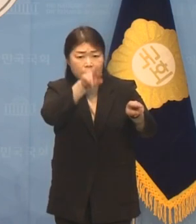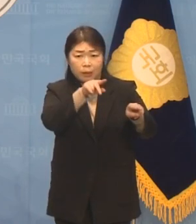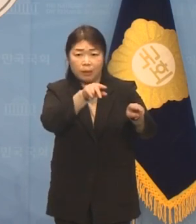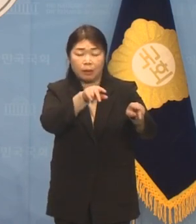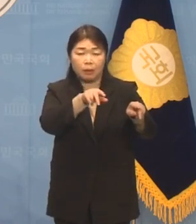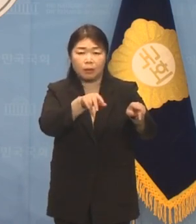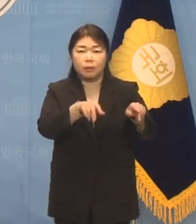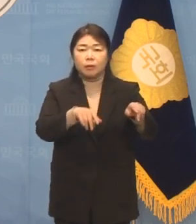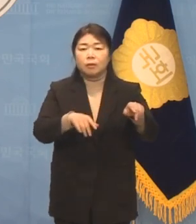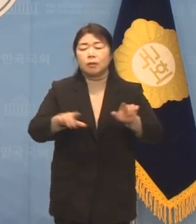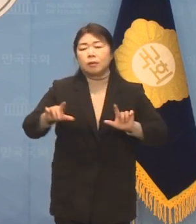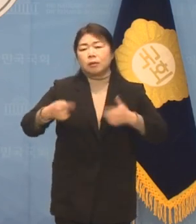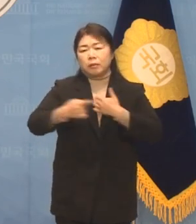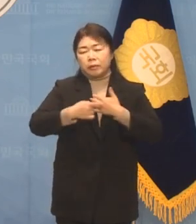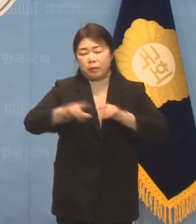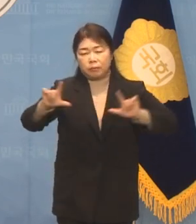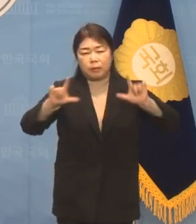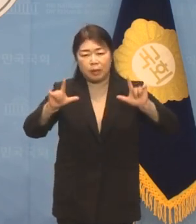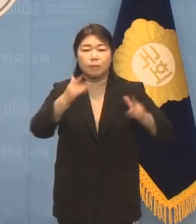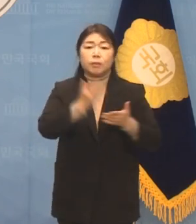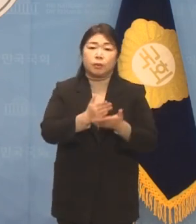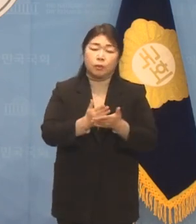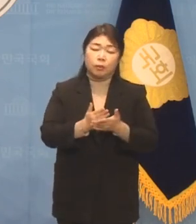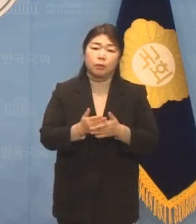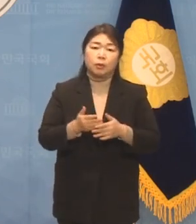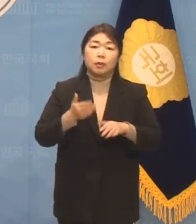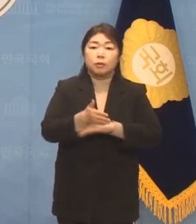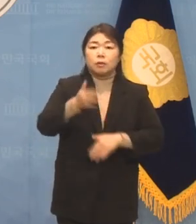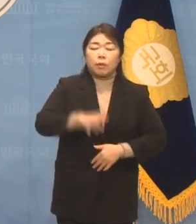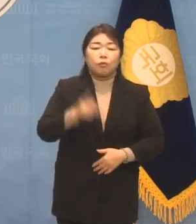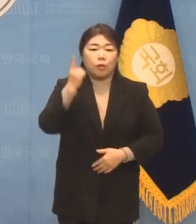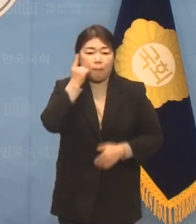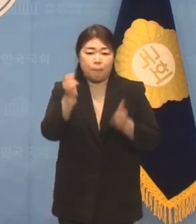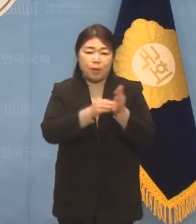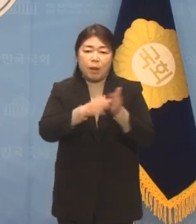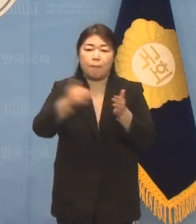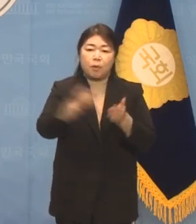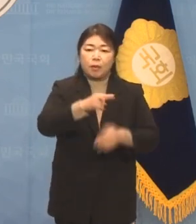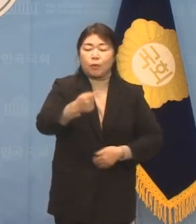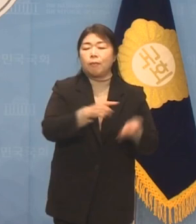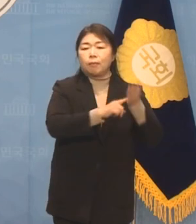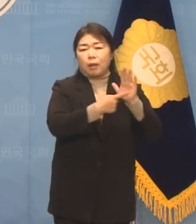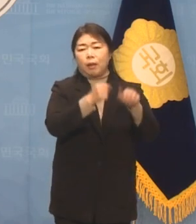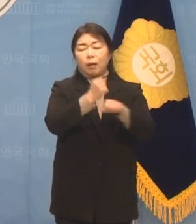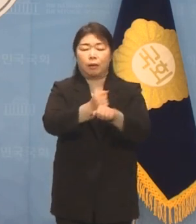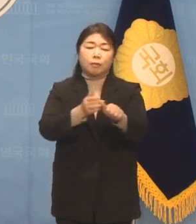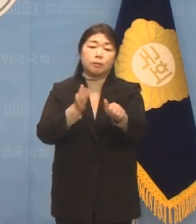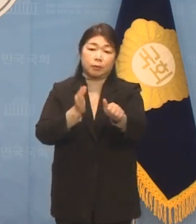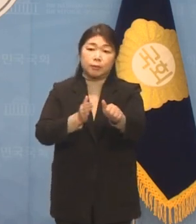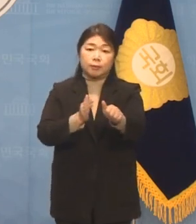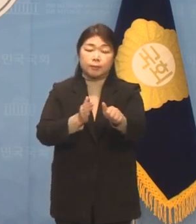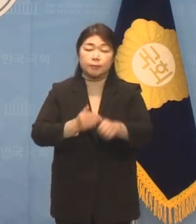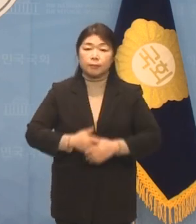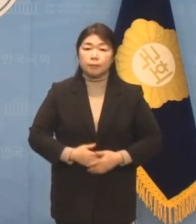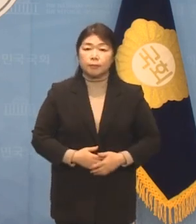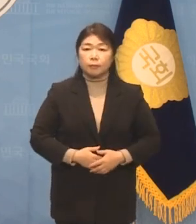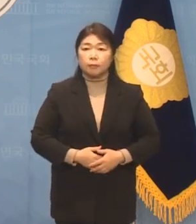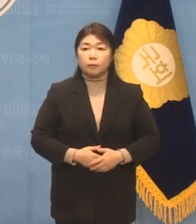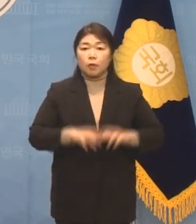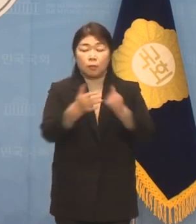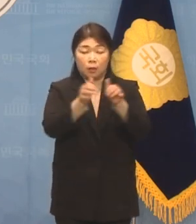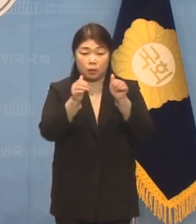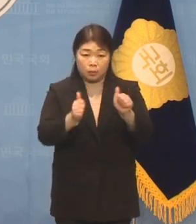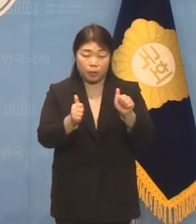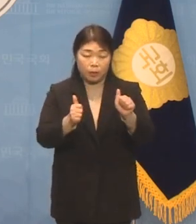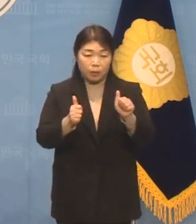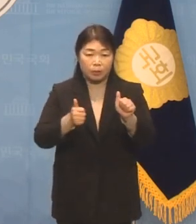허세는 당장 그만두고 늦었지만 휴대전화 비밀번호라도 밝히기 바랍니다. 국민의 심판을